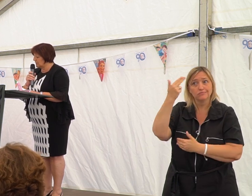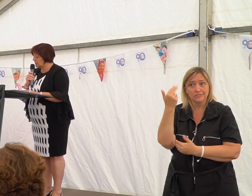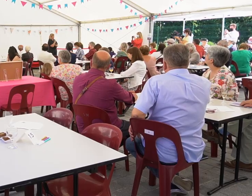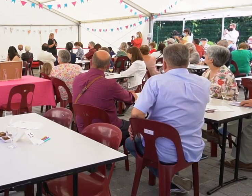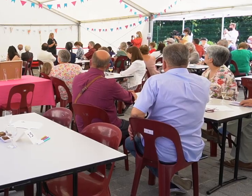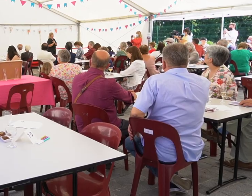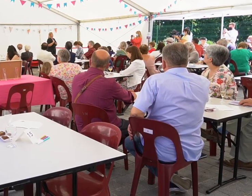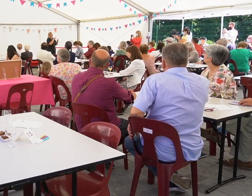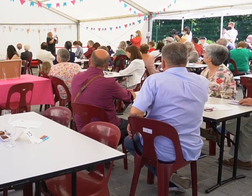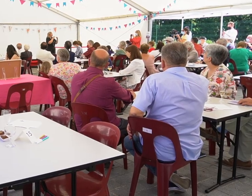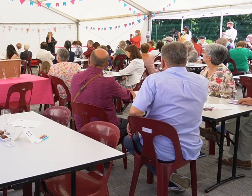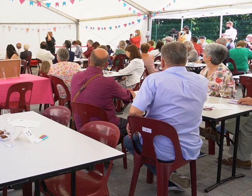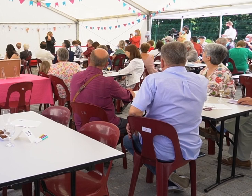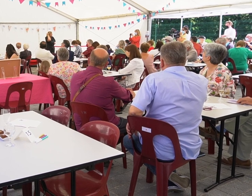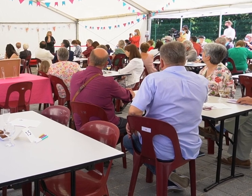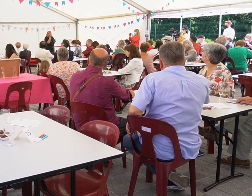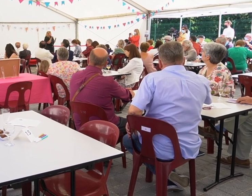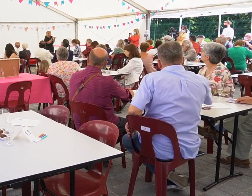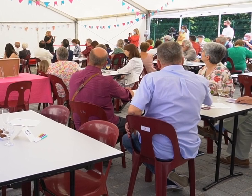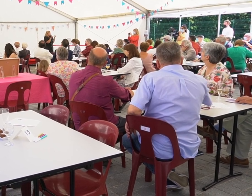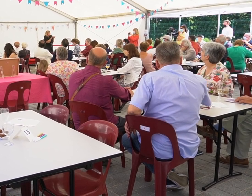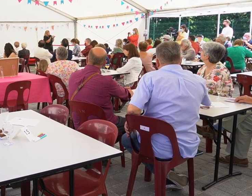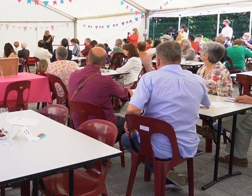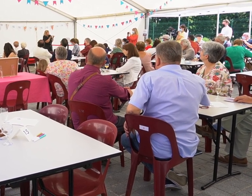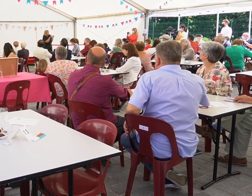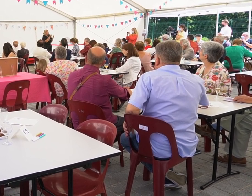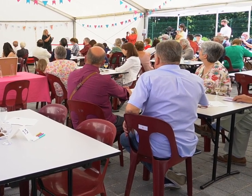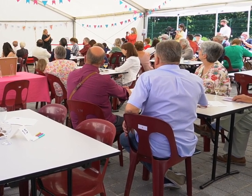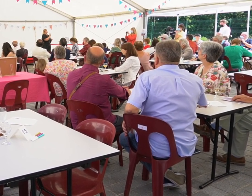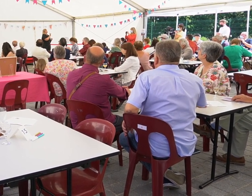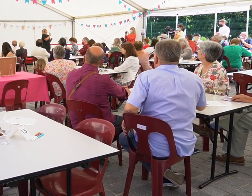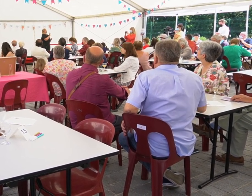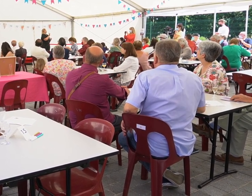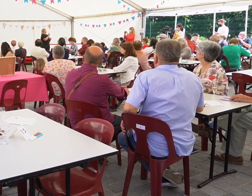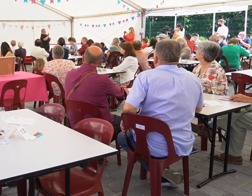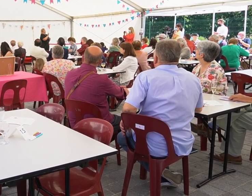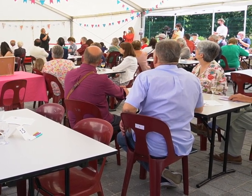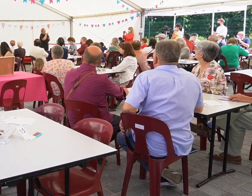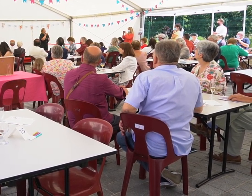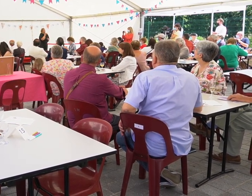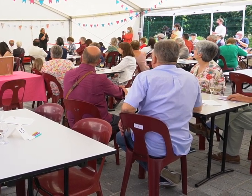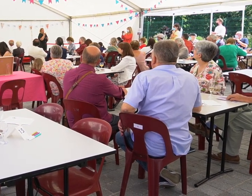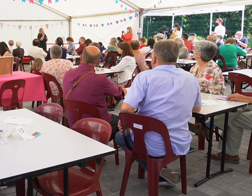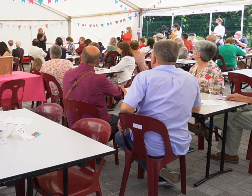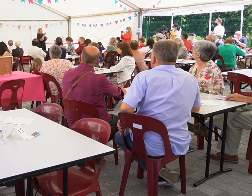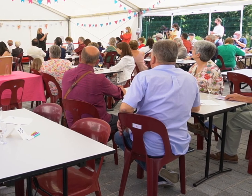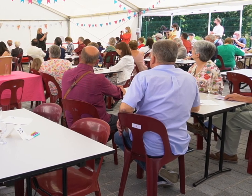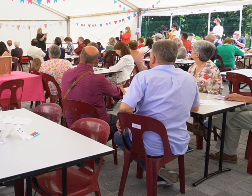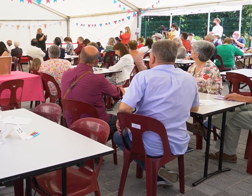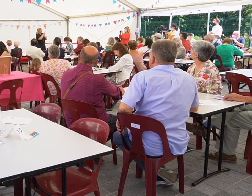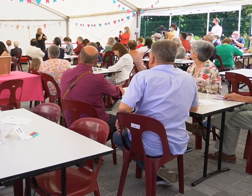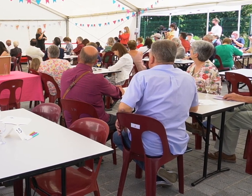Les histoires de Martine vous semblent légères. Petite parenthèse, sincèrement, celui qui va sortir, il est loin d'être